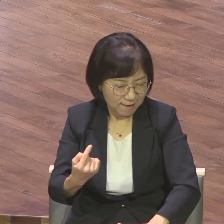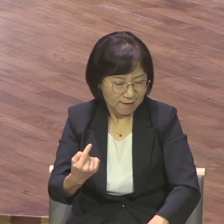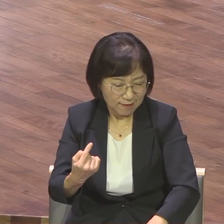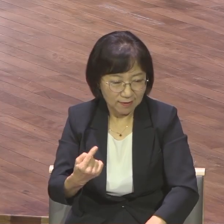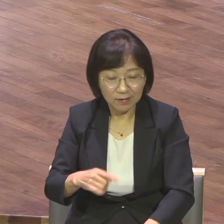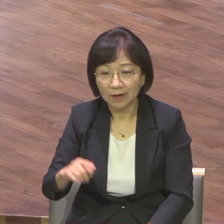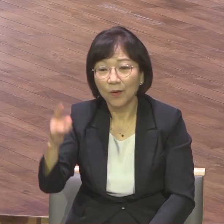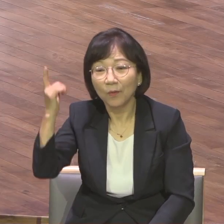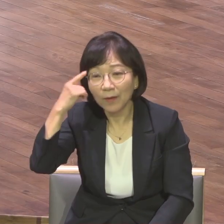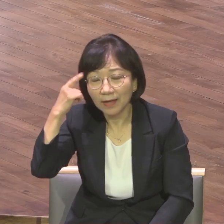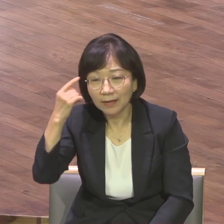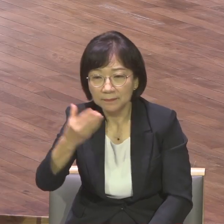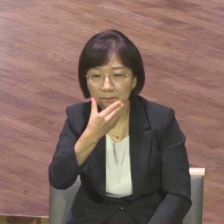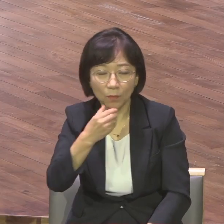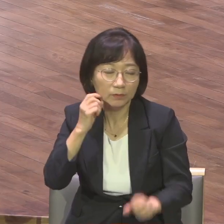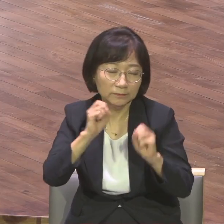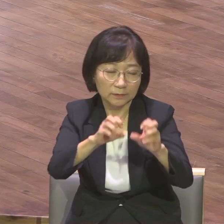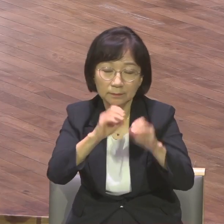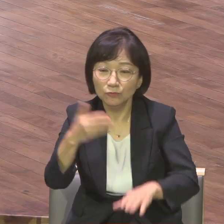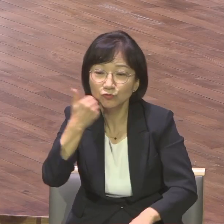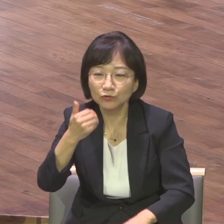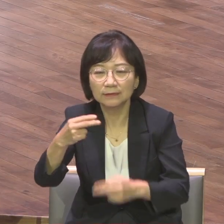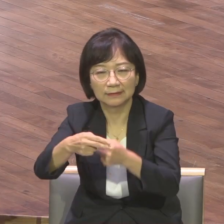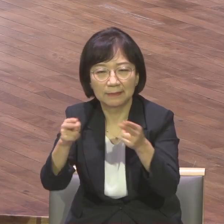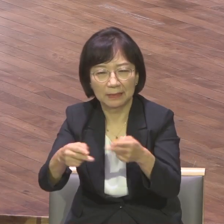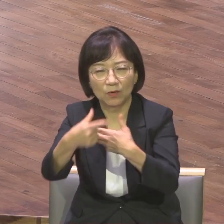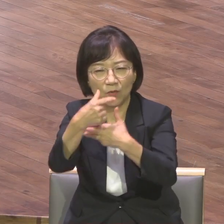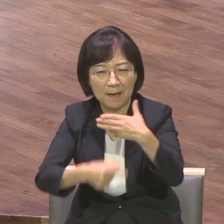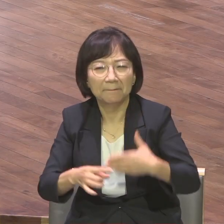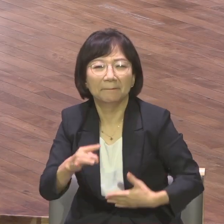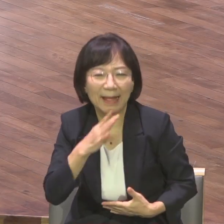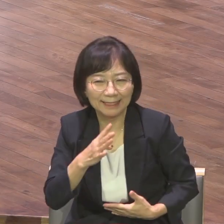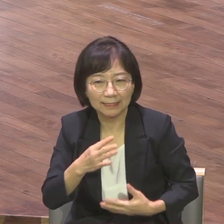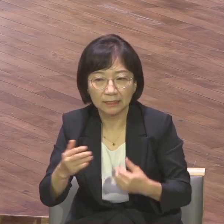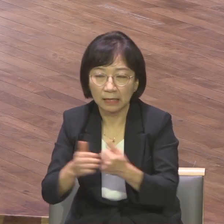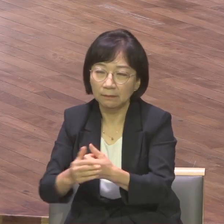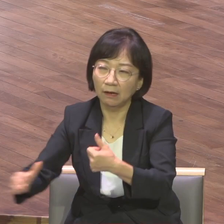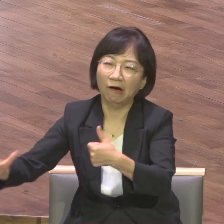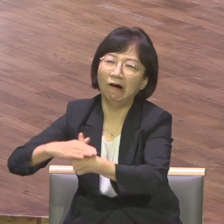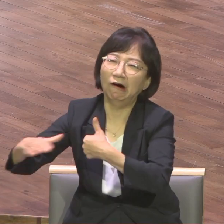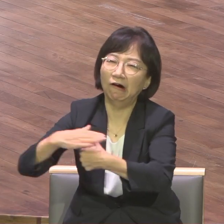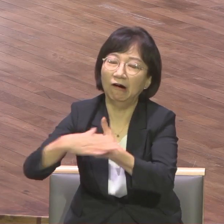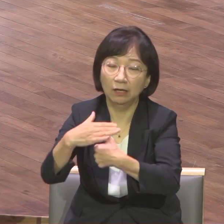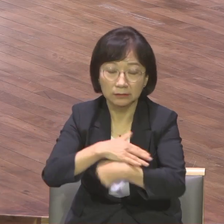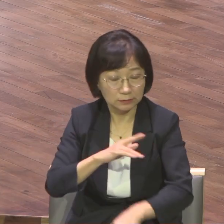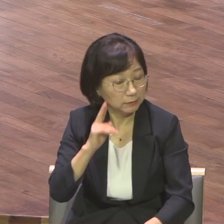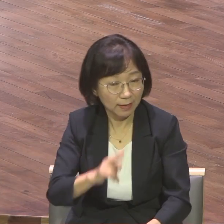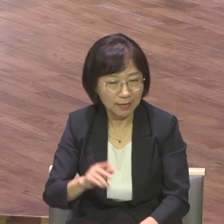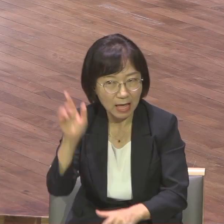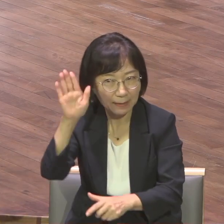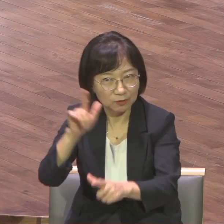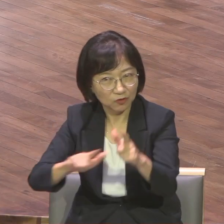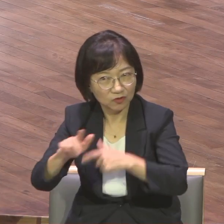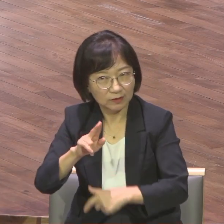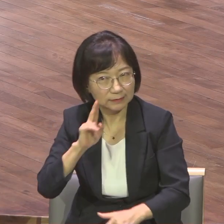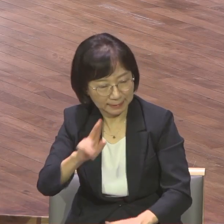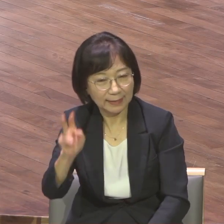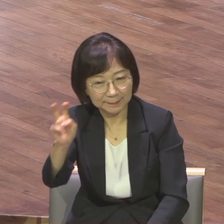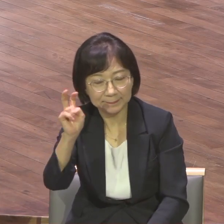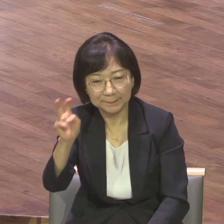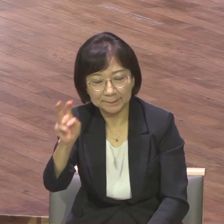왜? 우리밖에 안 하니까. 근데 공격 계속할 거예요. 안팎으로 막 할 거예요. 무차별로 할 거예요.